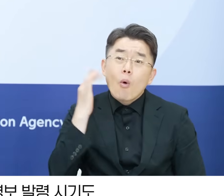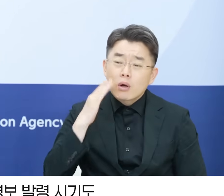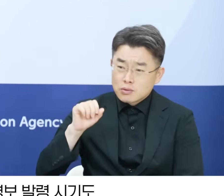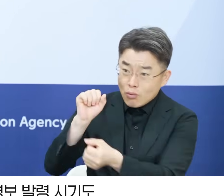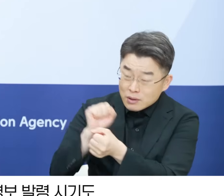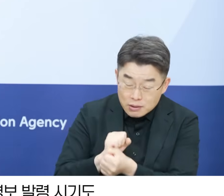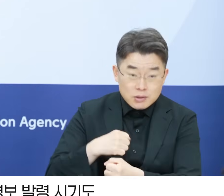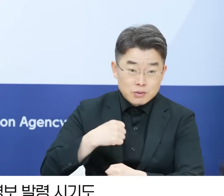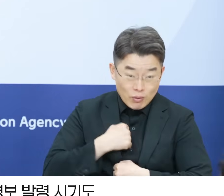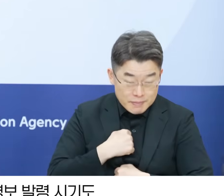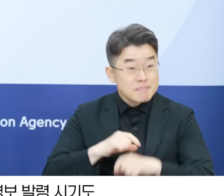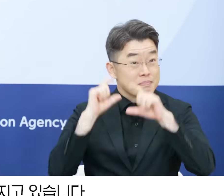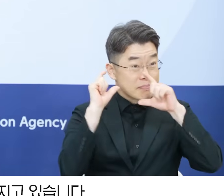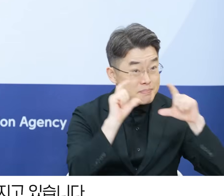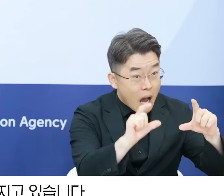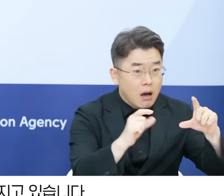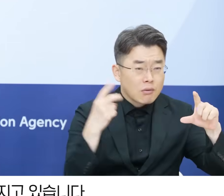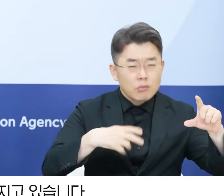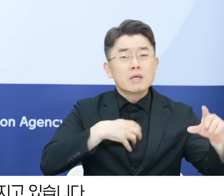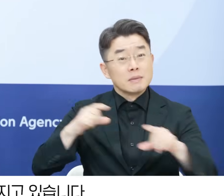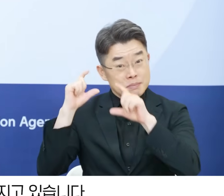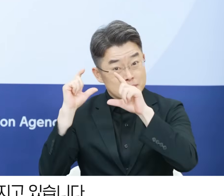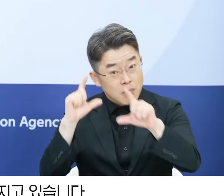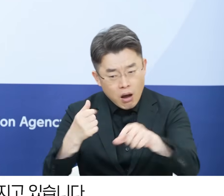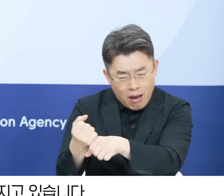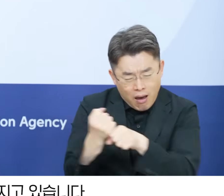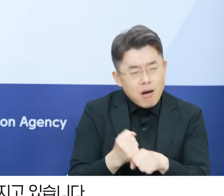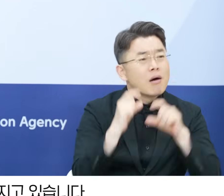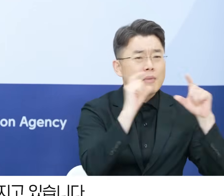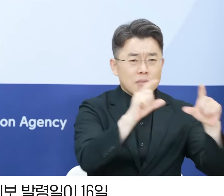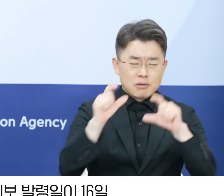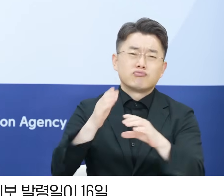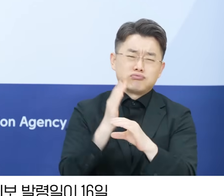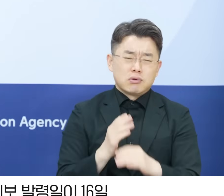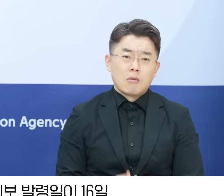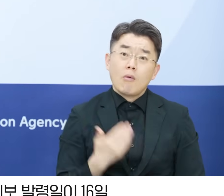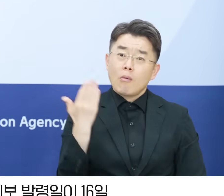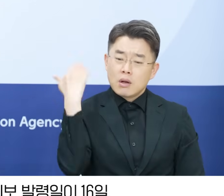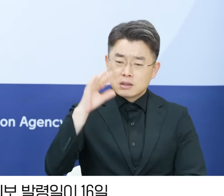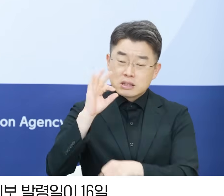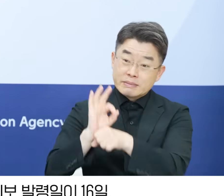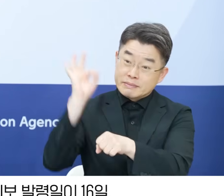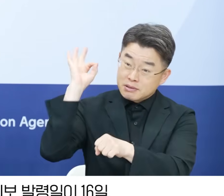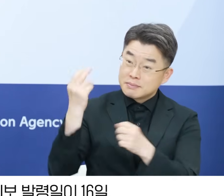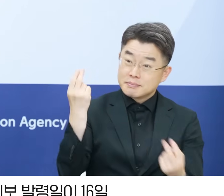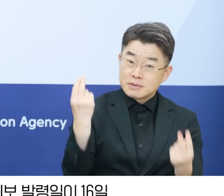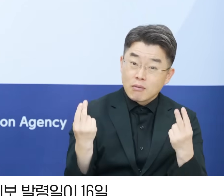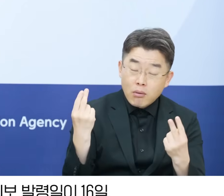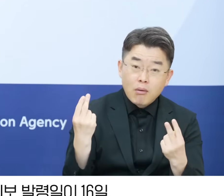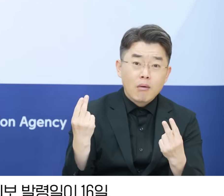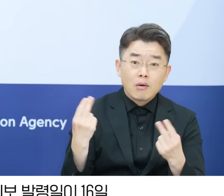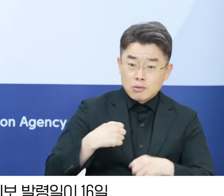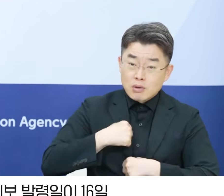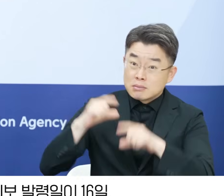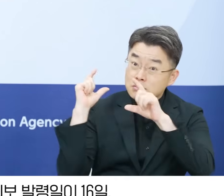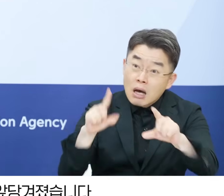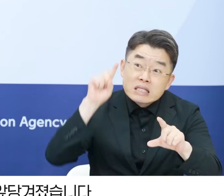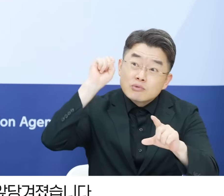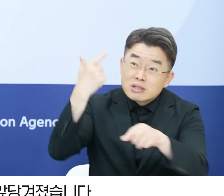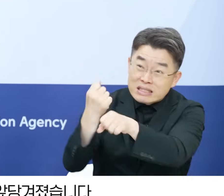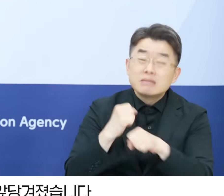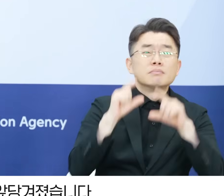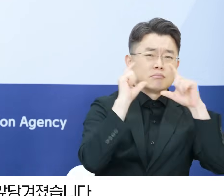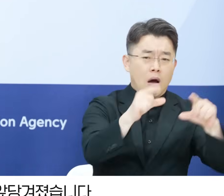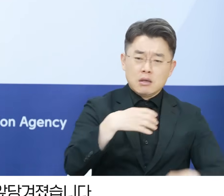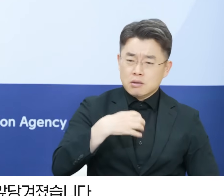또 경보 발령 시기도 지속적으로 빨라지고 있습니다. 지난 10년 전보다 주의보 발령일은 16일,